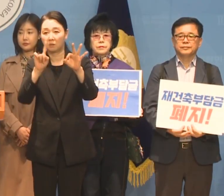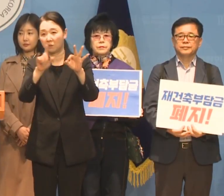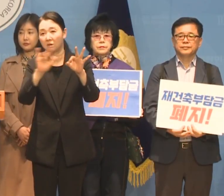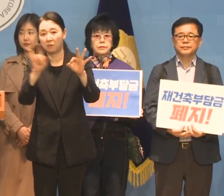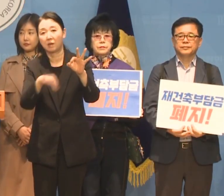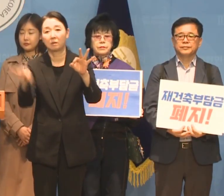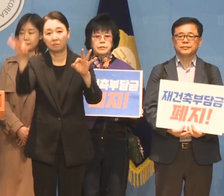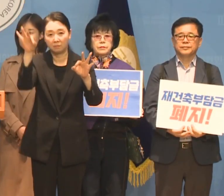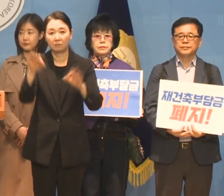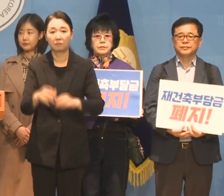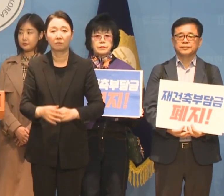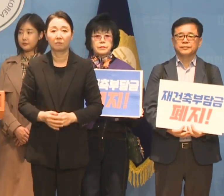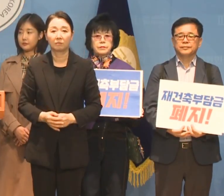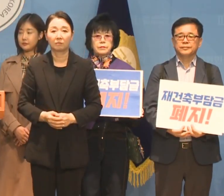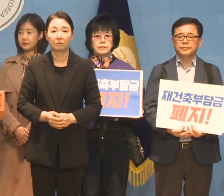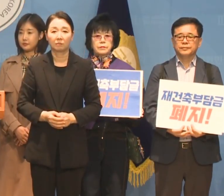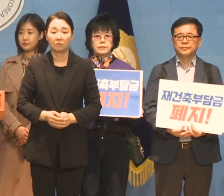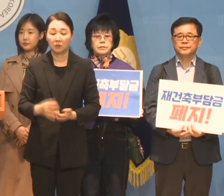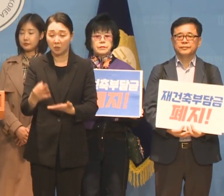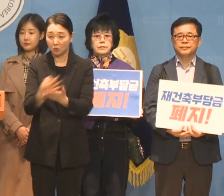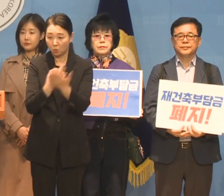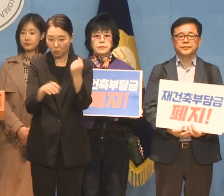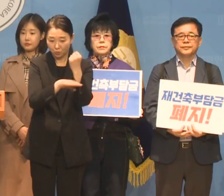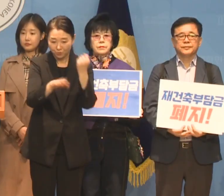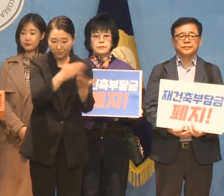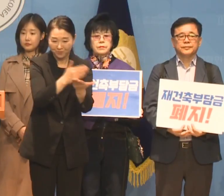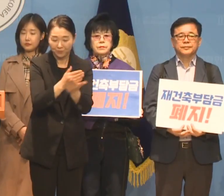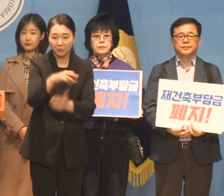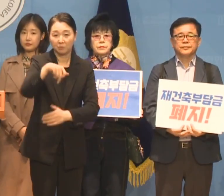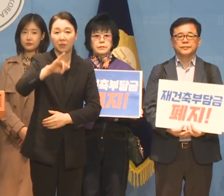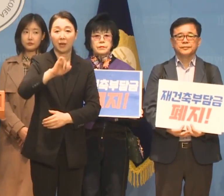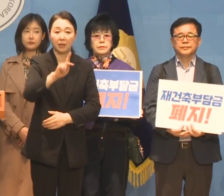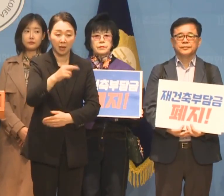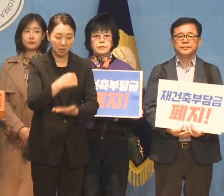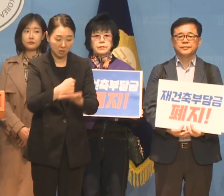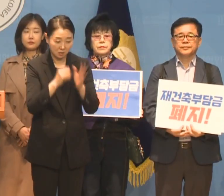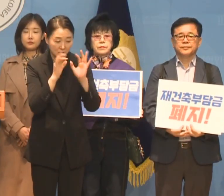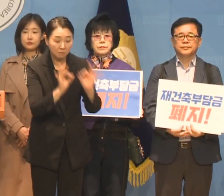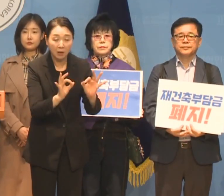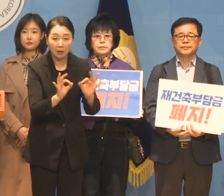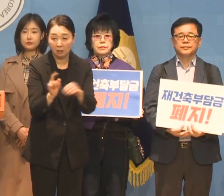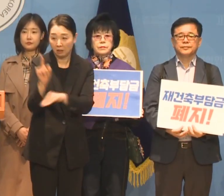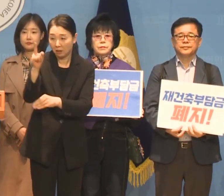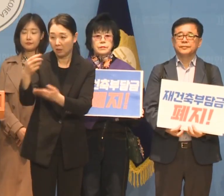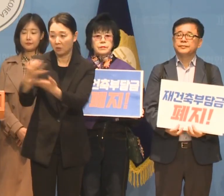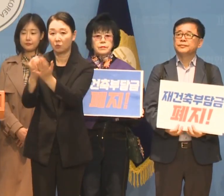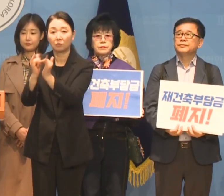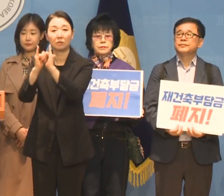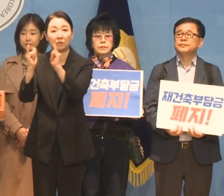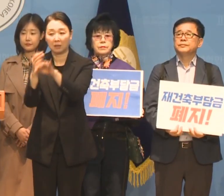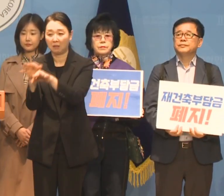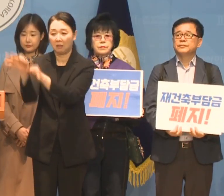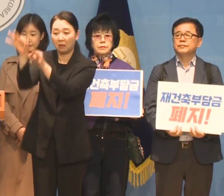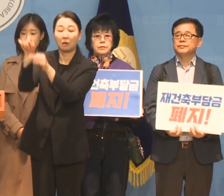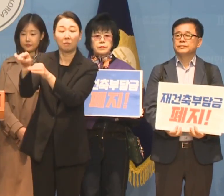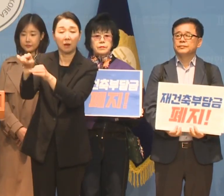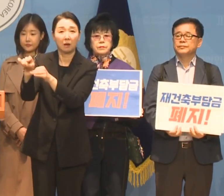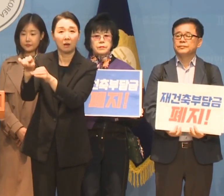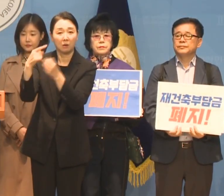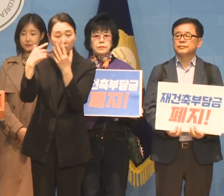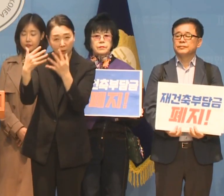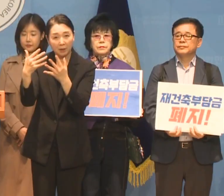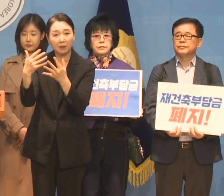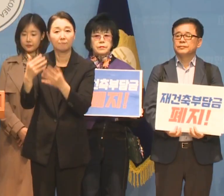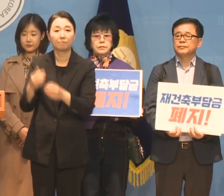10.1배로 뛰었습니다. 소득 수준별 PIR 지표를 살펴보아도 상위 소득자들의 상승세가